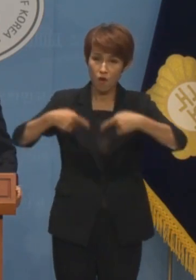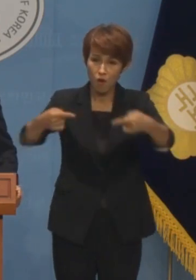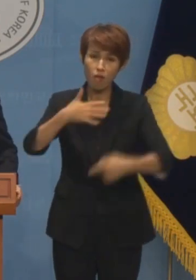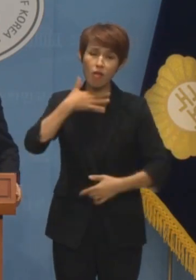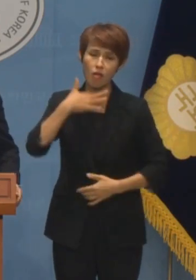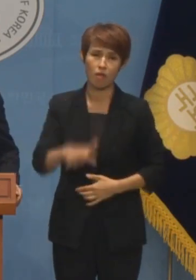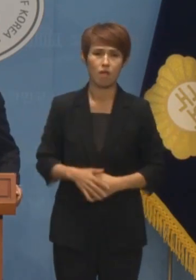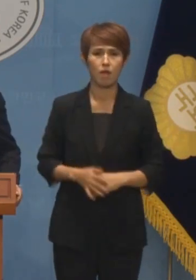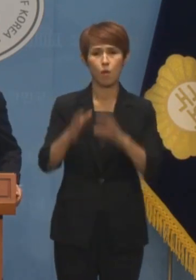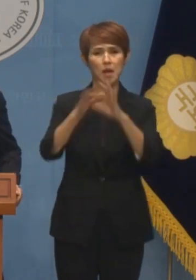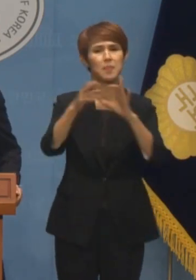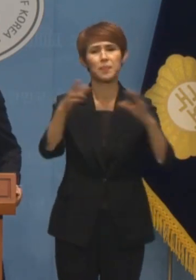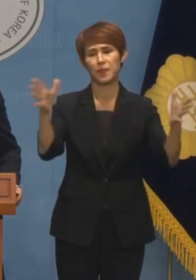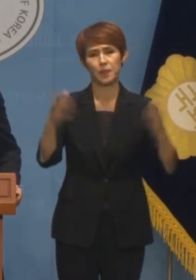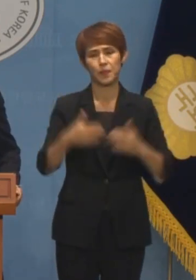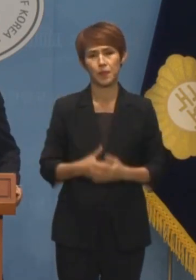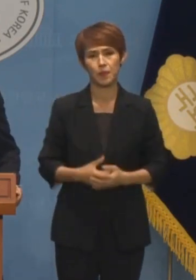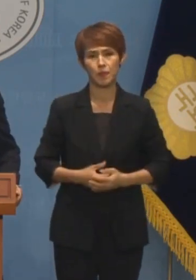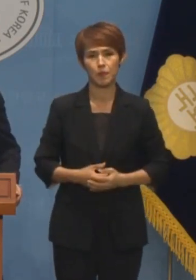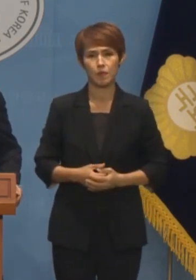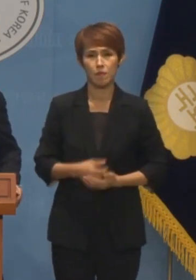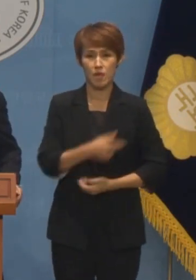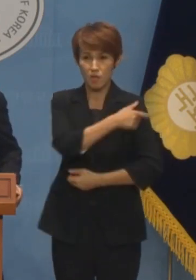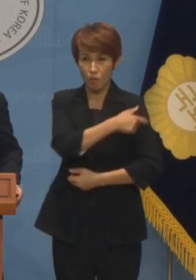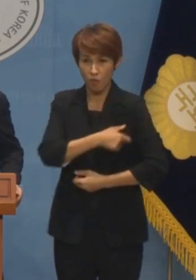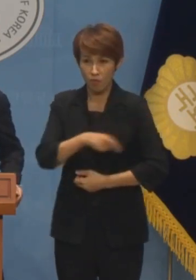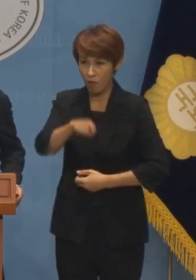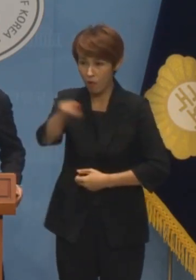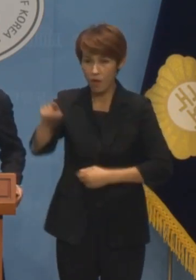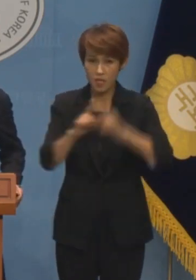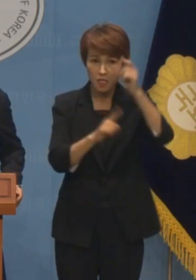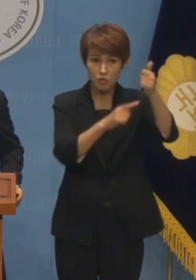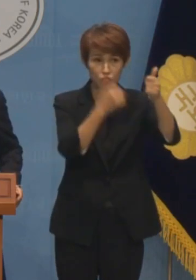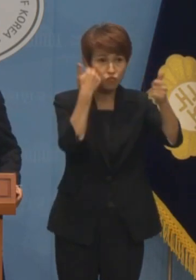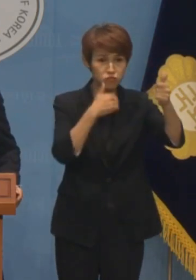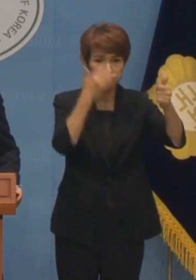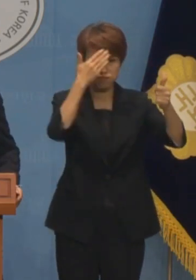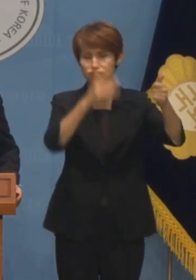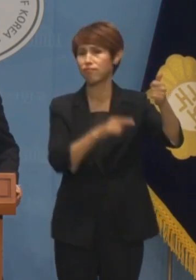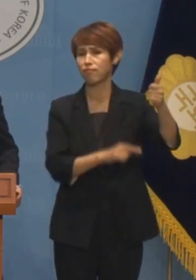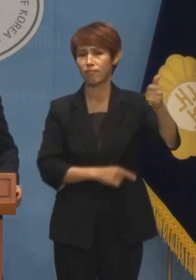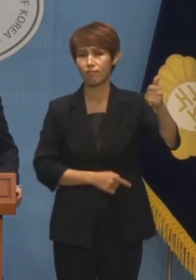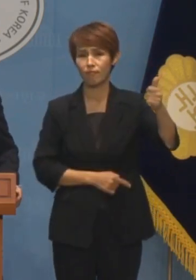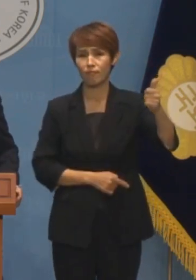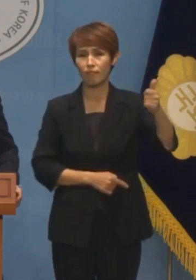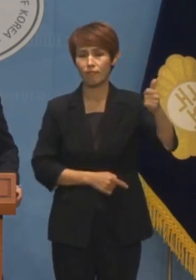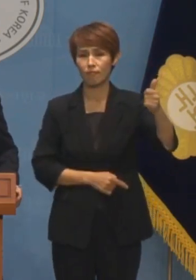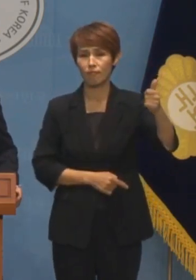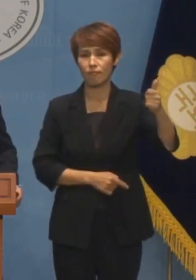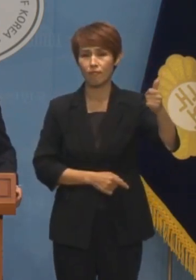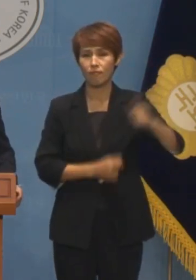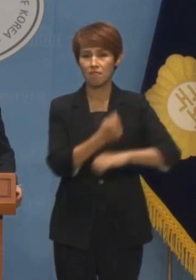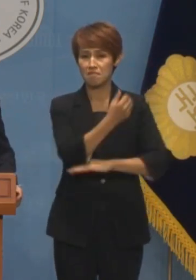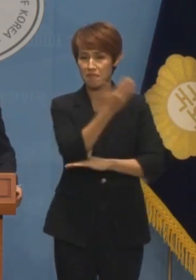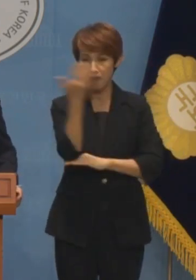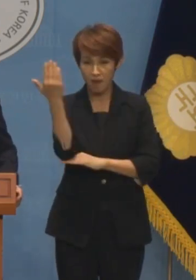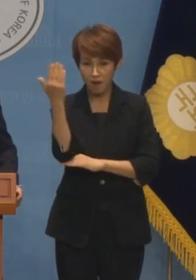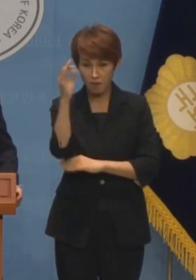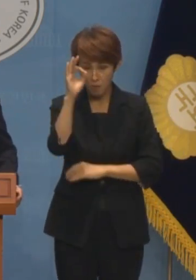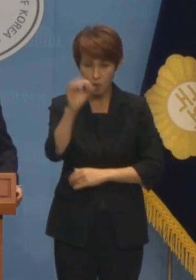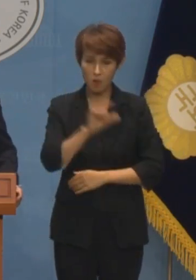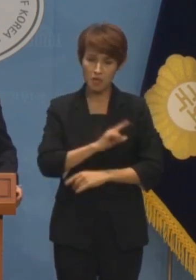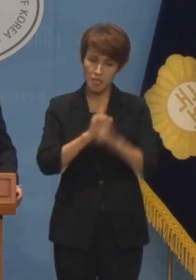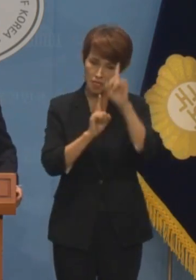3부 토건 내 임원 어느 누구도 이종호를 알지 못합니다. 언론 보도를 통해서 이종호의 이름을 처음 알게